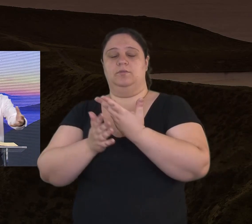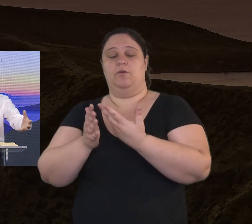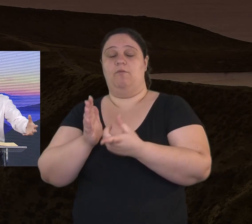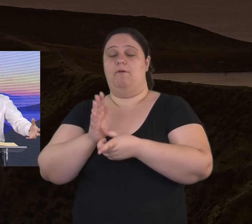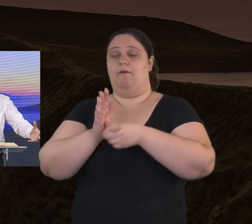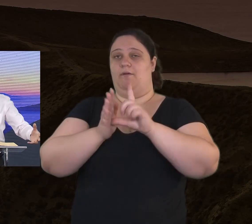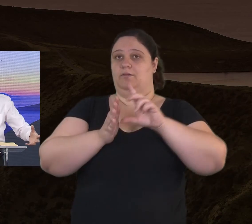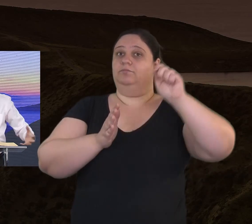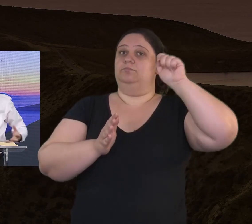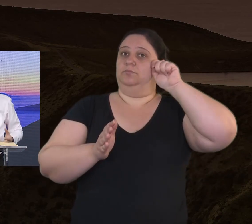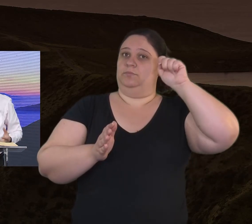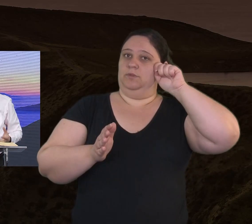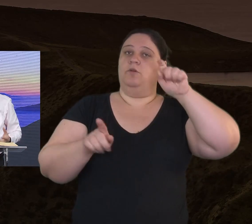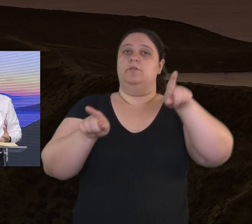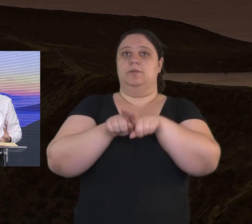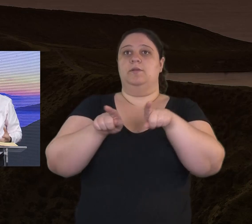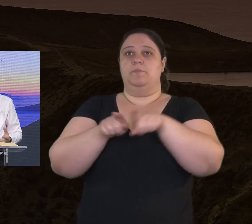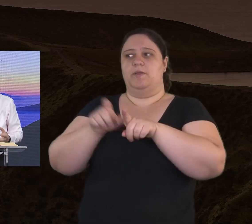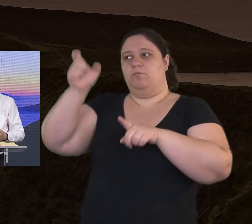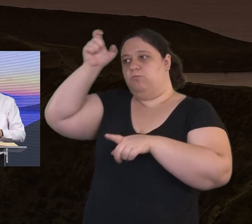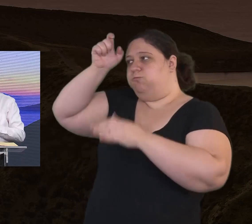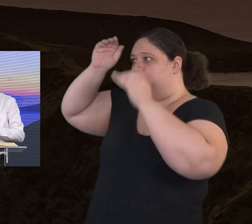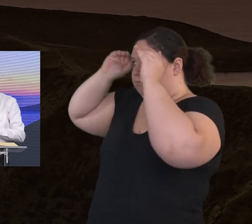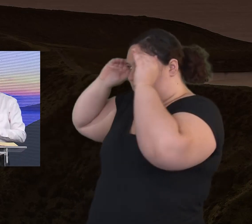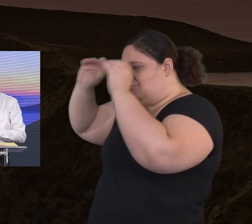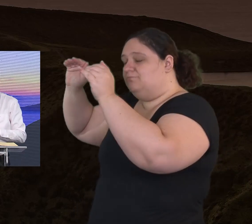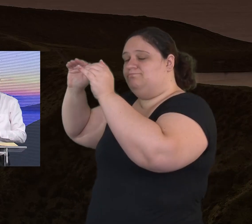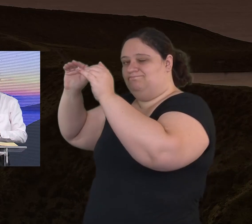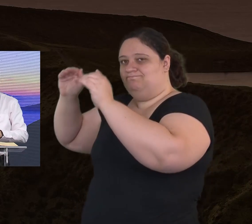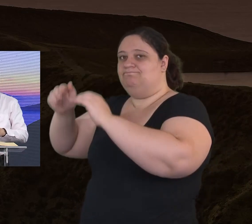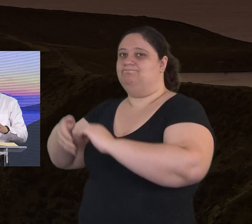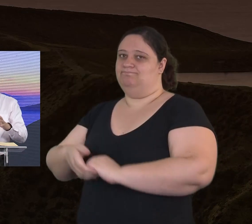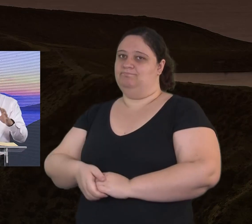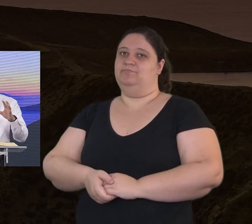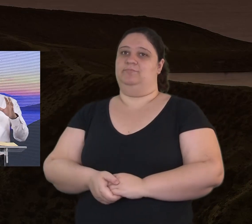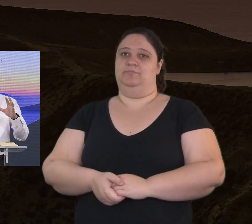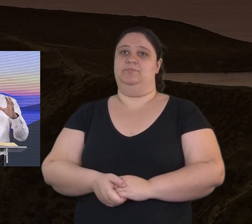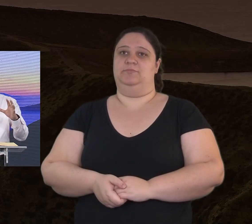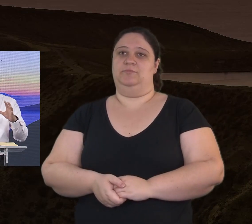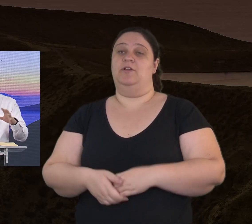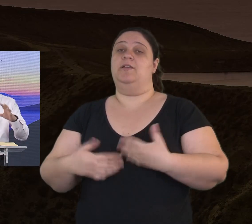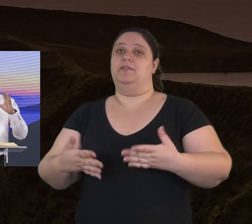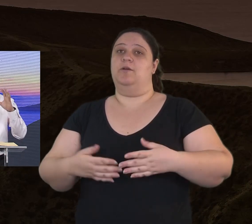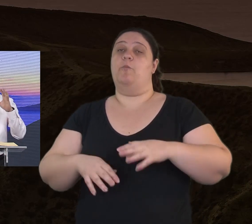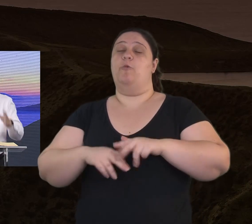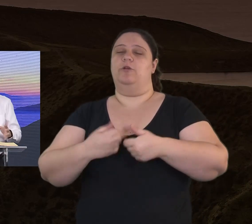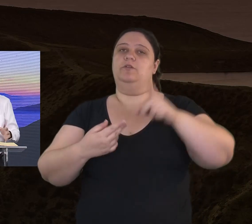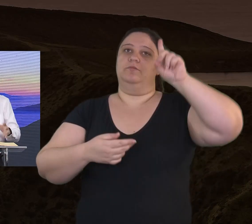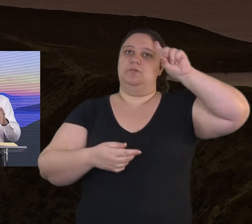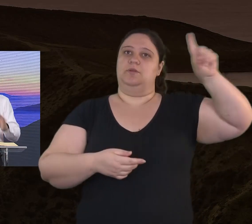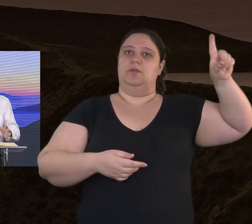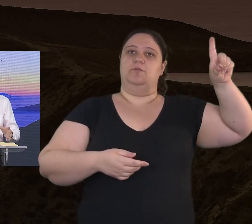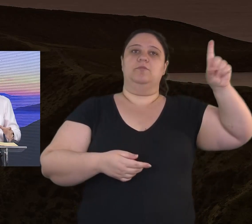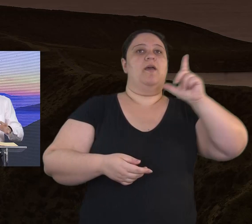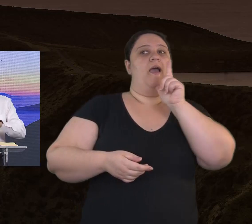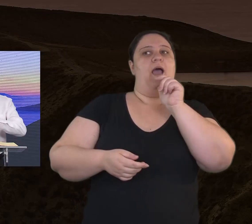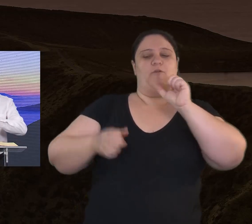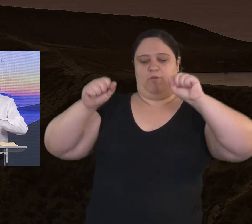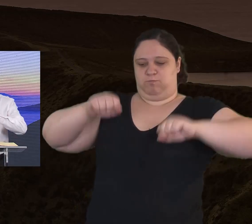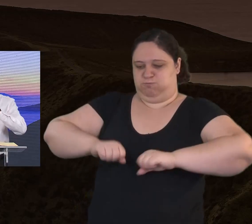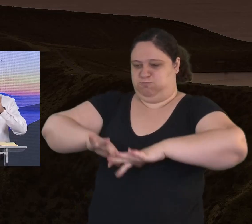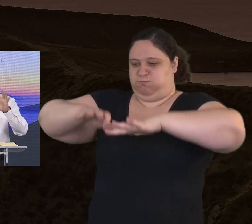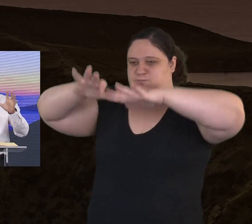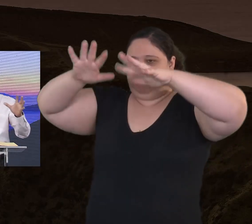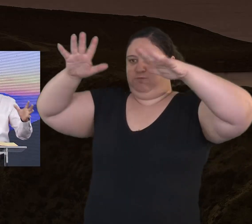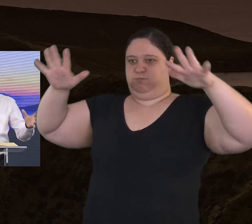promoveu a rebelião aqui na terra, tanto é que fez com que fosse necessário Deus julgar a terra com